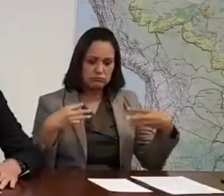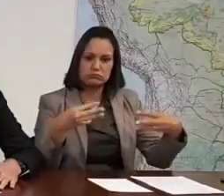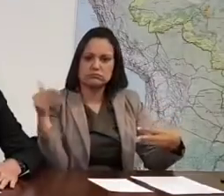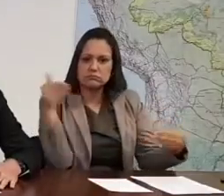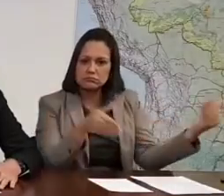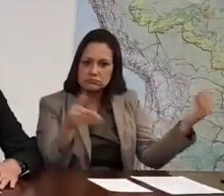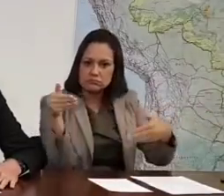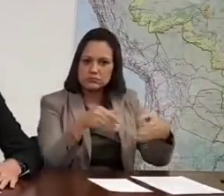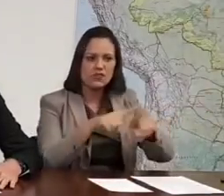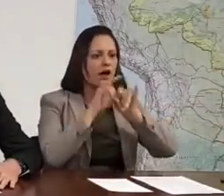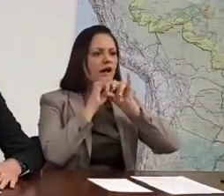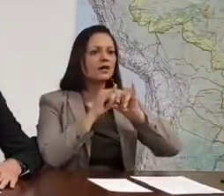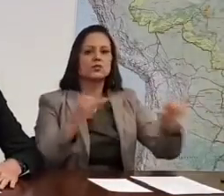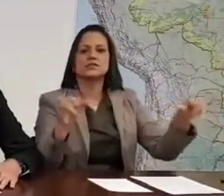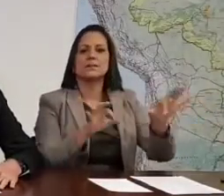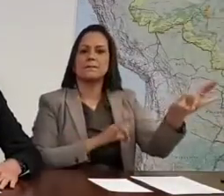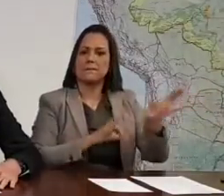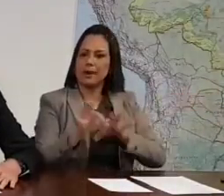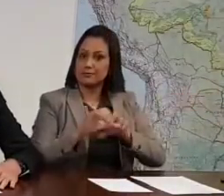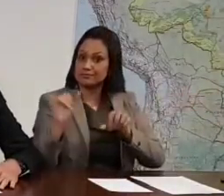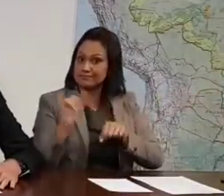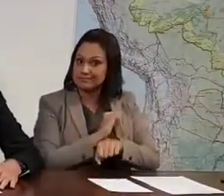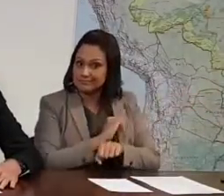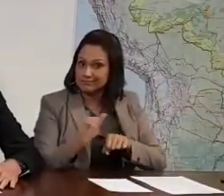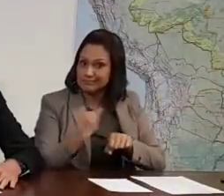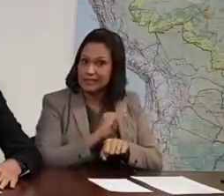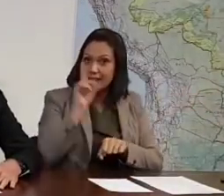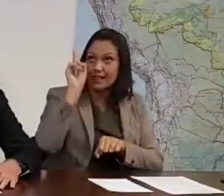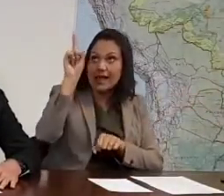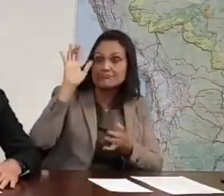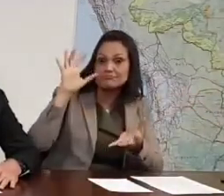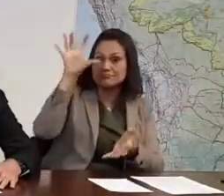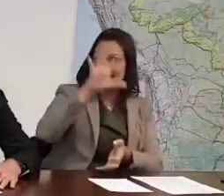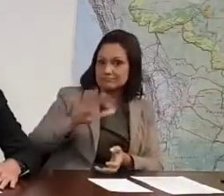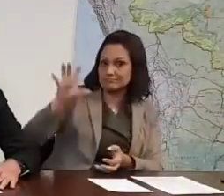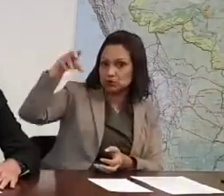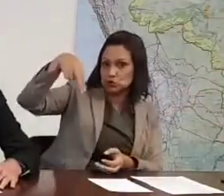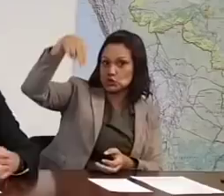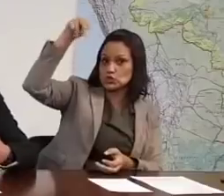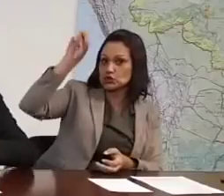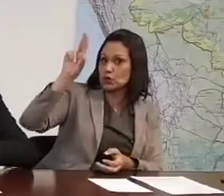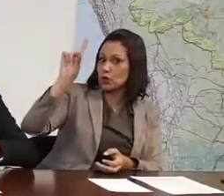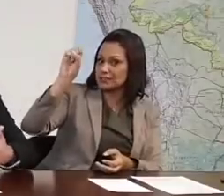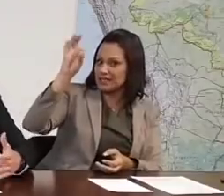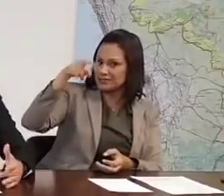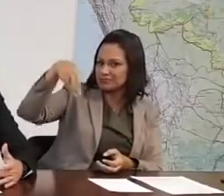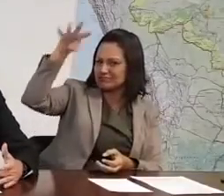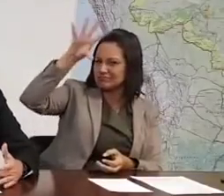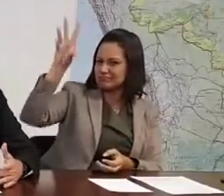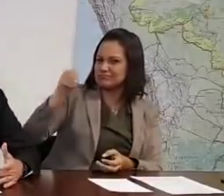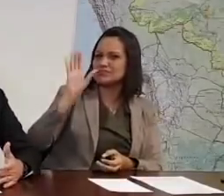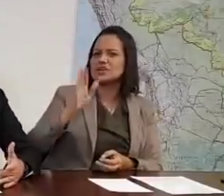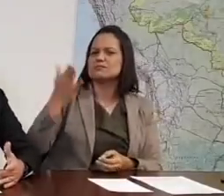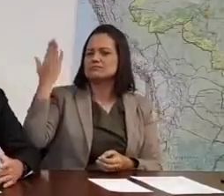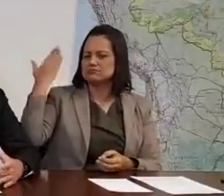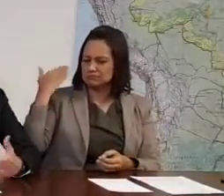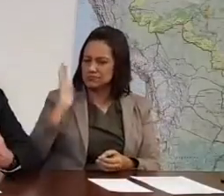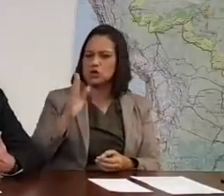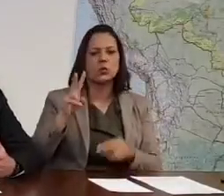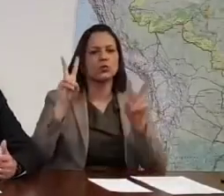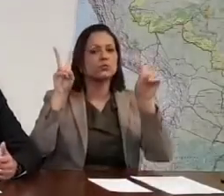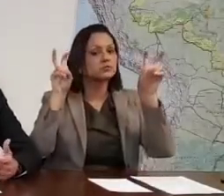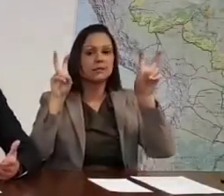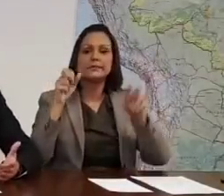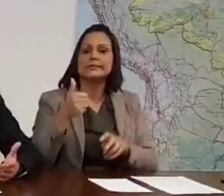será anunciado então o nosso plano estratégico para o Nordeste. Vamos anunciar lá também, apesar de já ter sido coisa antiga, a questão